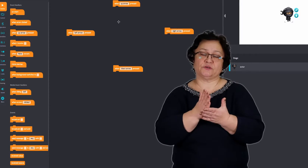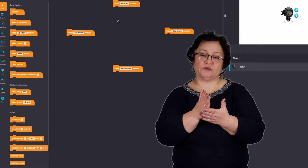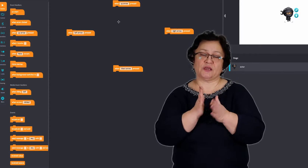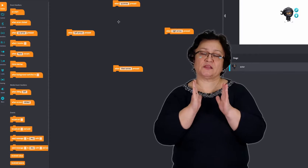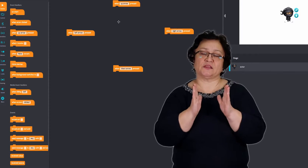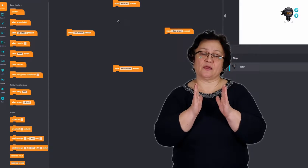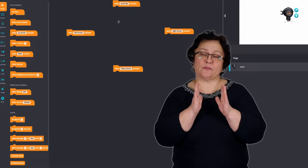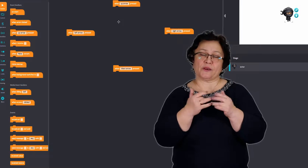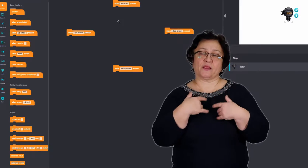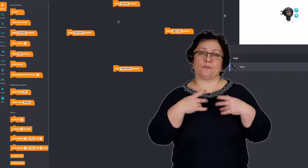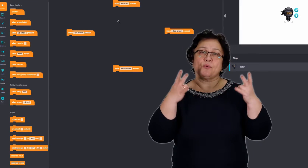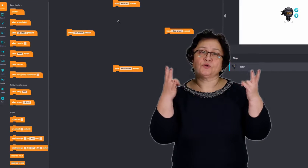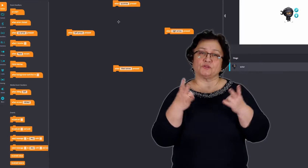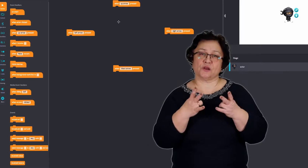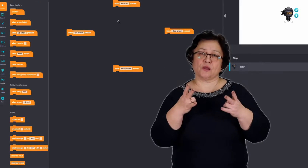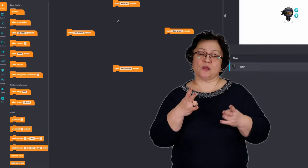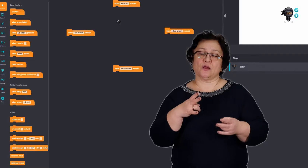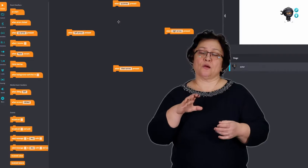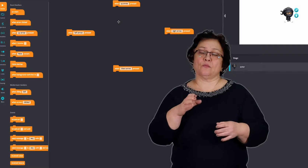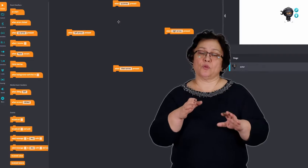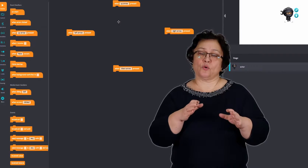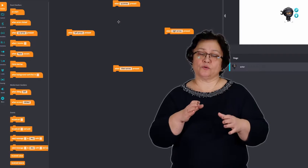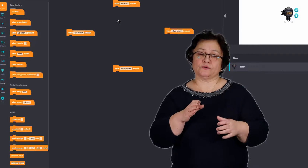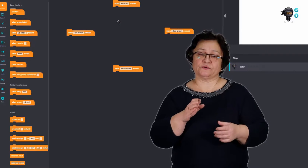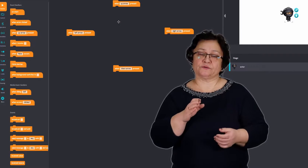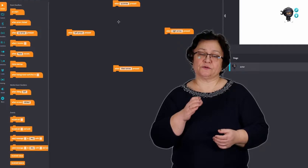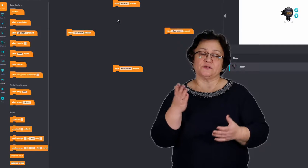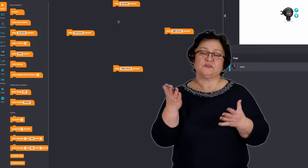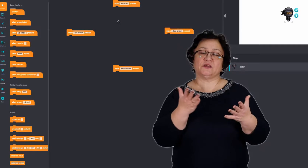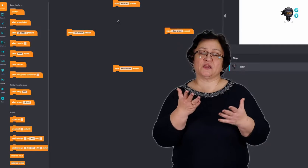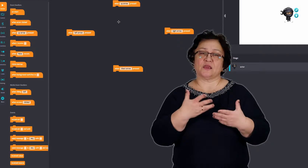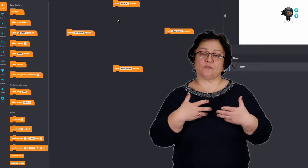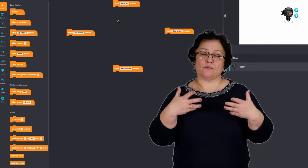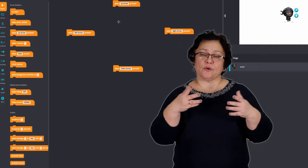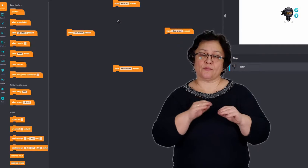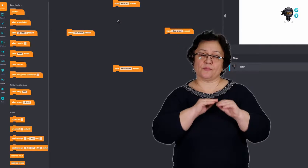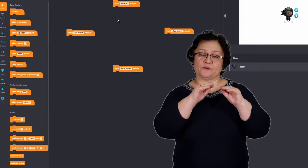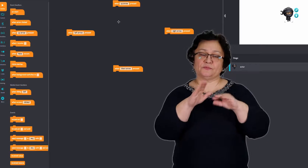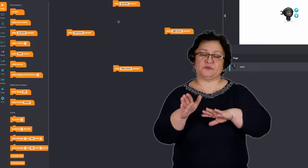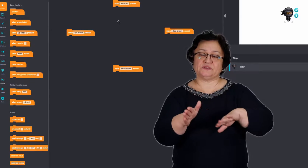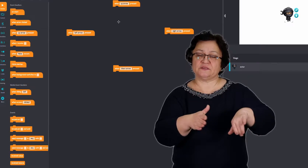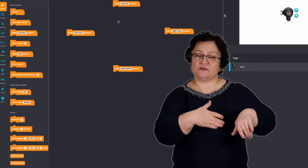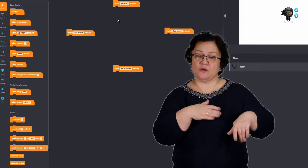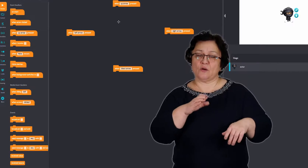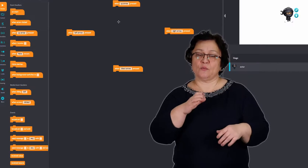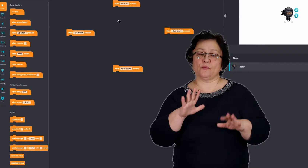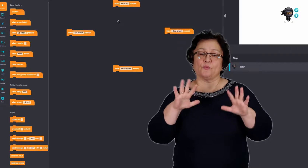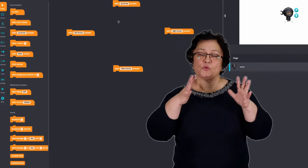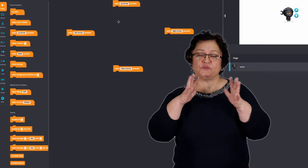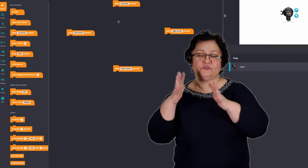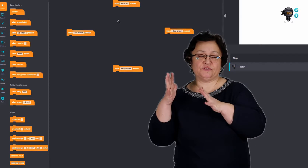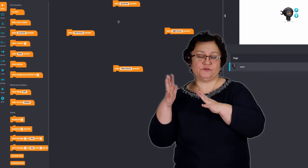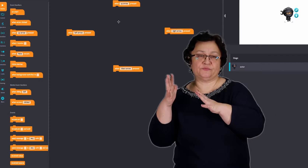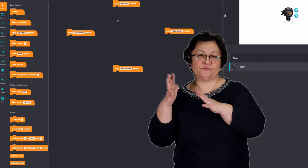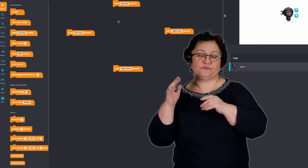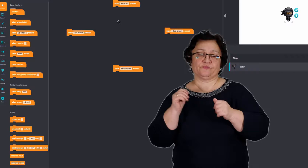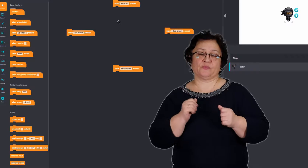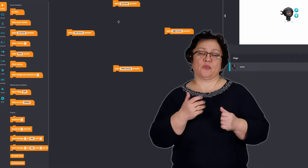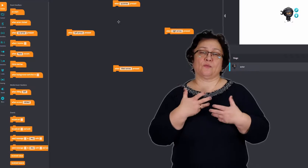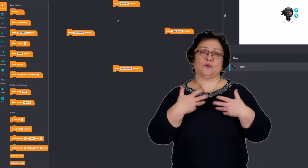Якщо є, тепер нам потрібні блоки руху, які ми поставимо після блоків